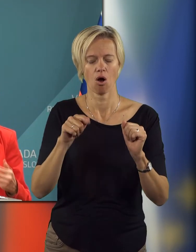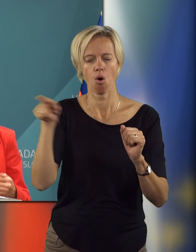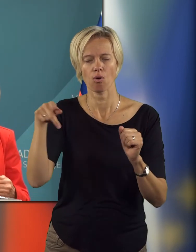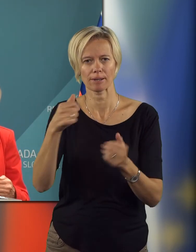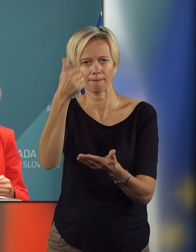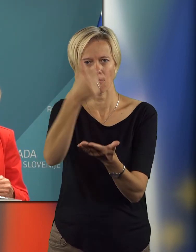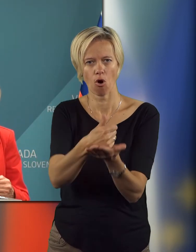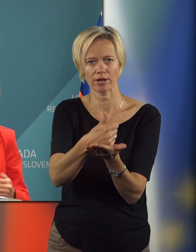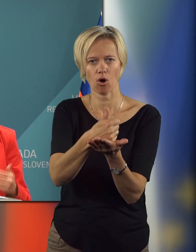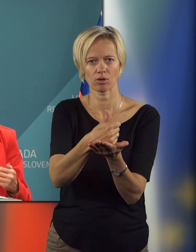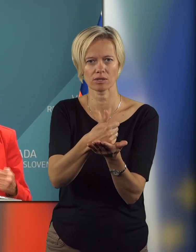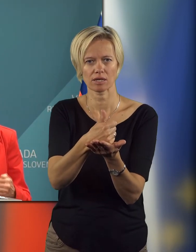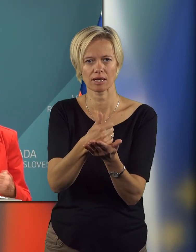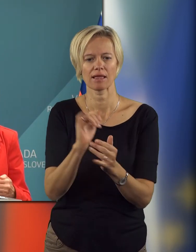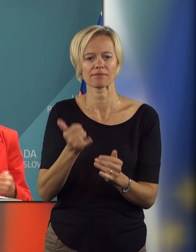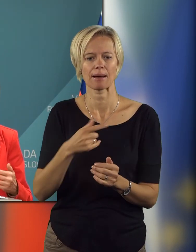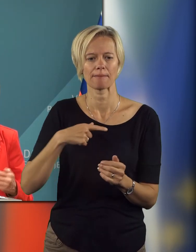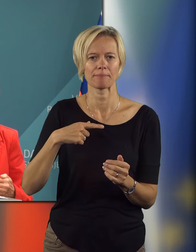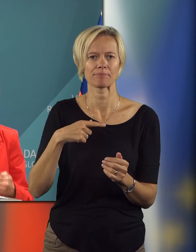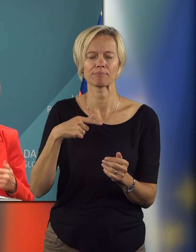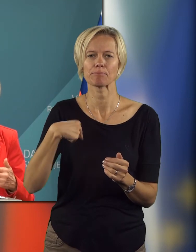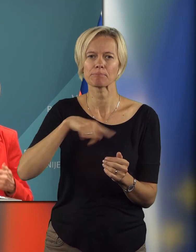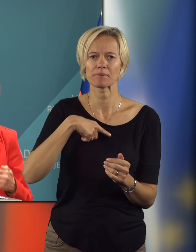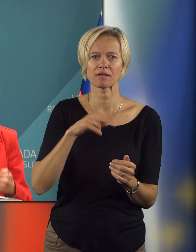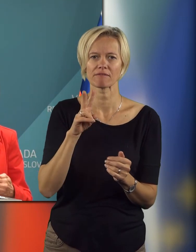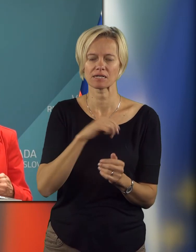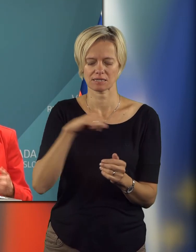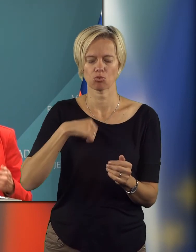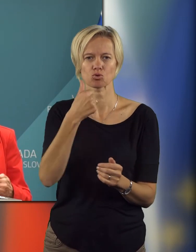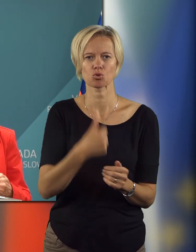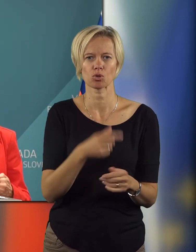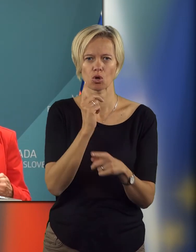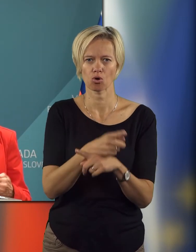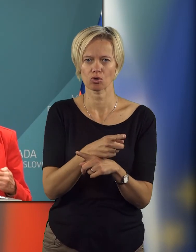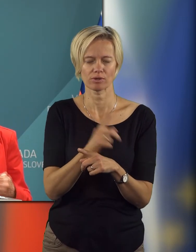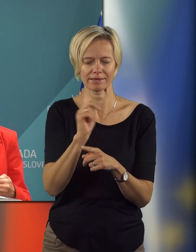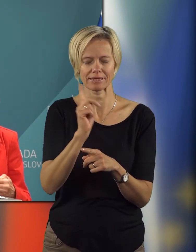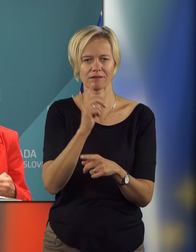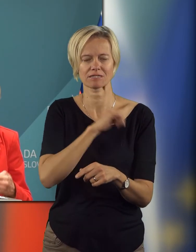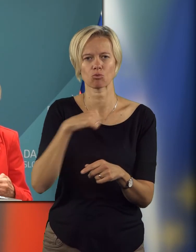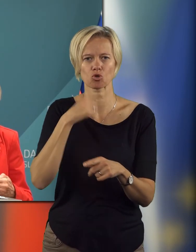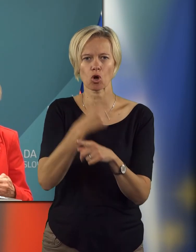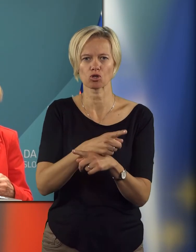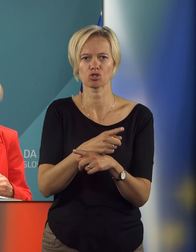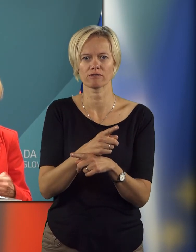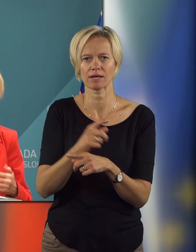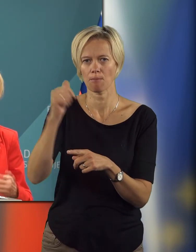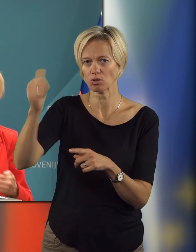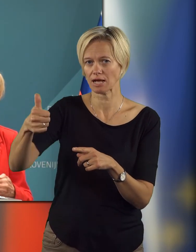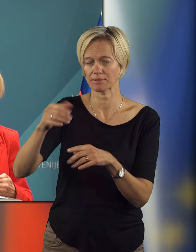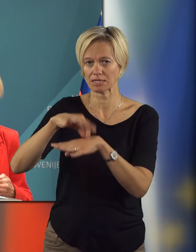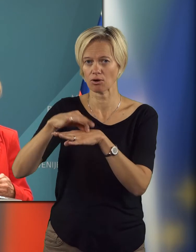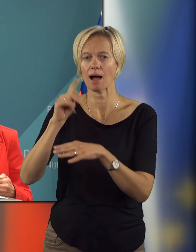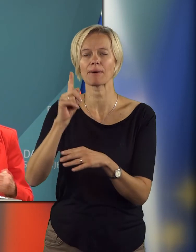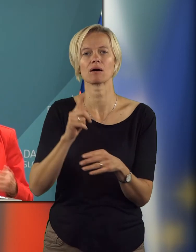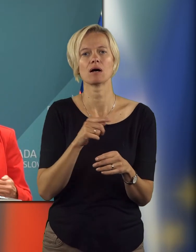so poenoteni, da ni to v samostojni odločitvi posameznega zdravnika, ampak